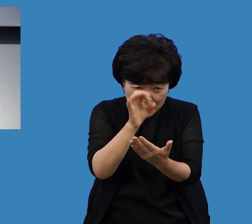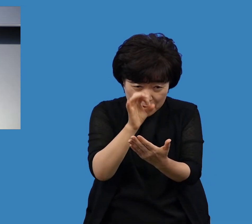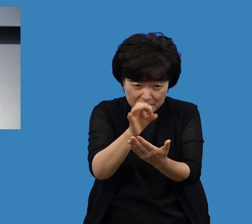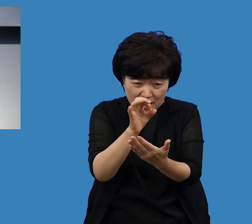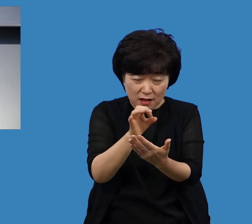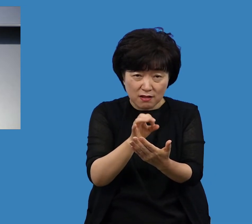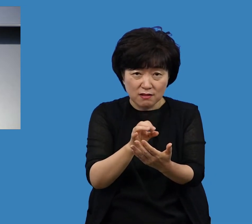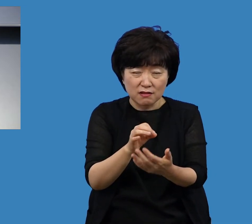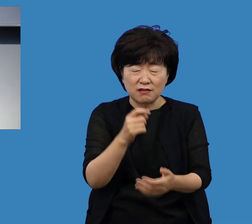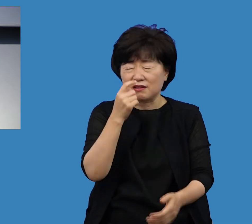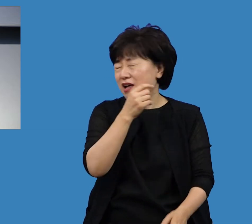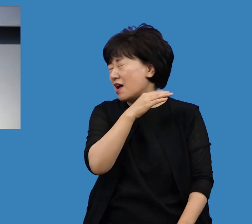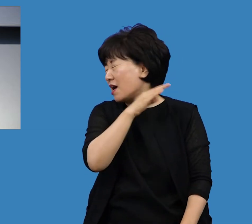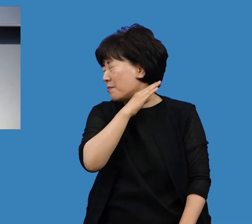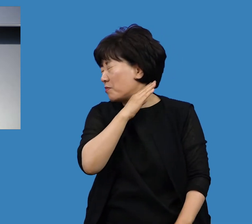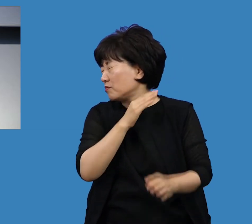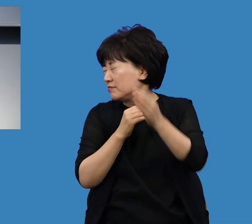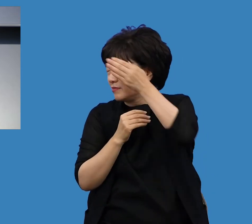음란의 영이 여러분 안에 어떻게 들어와?